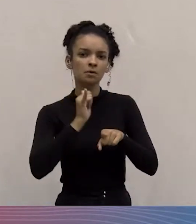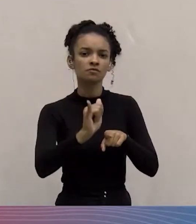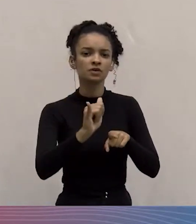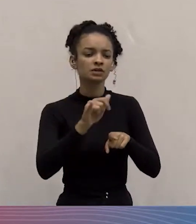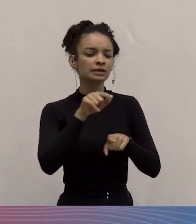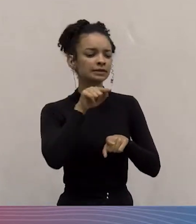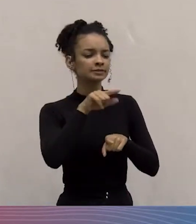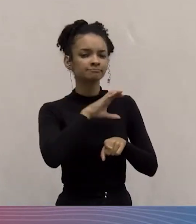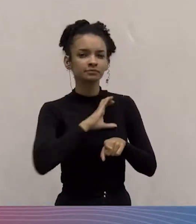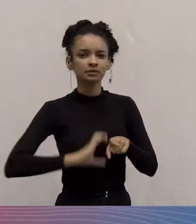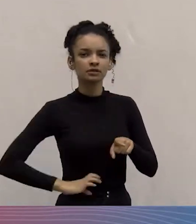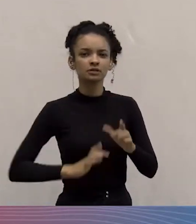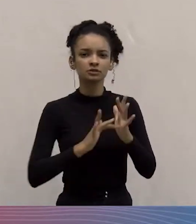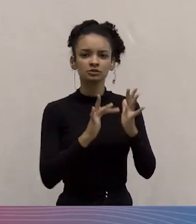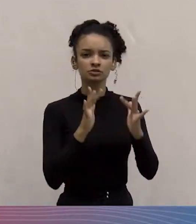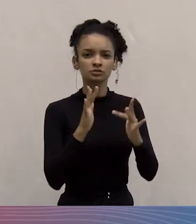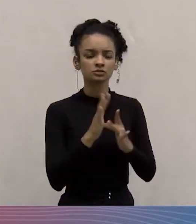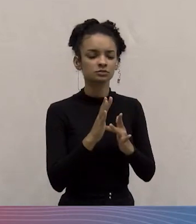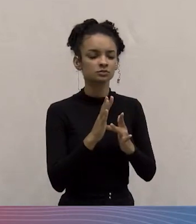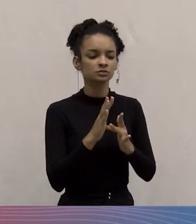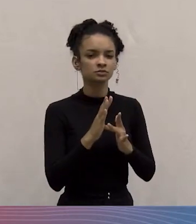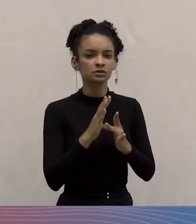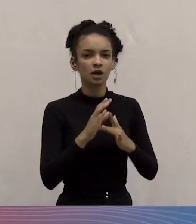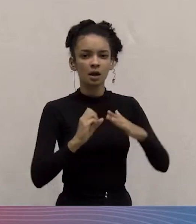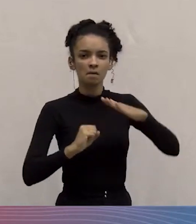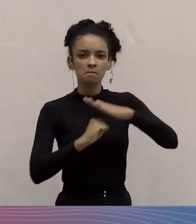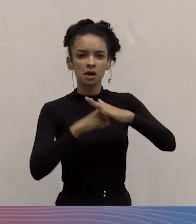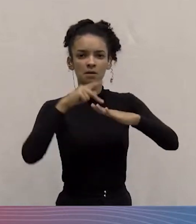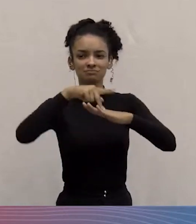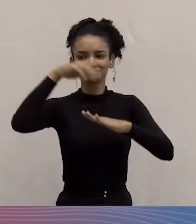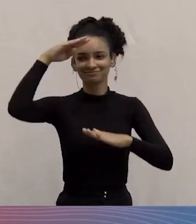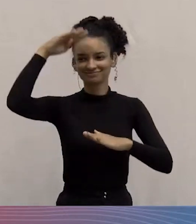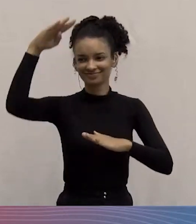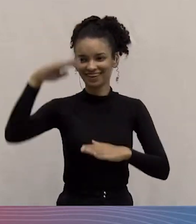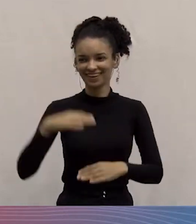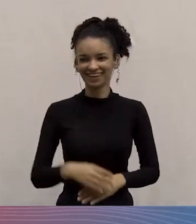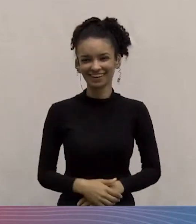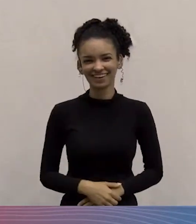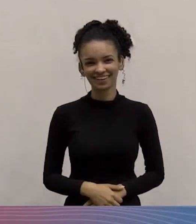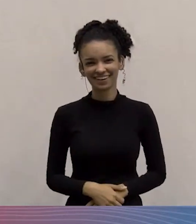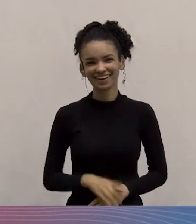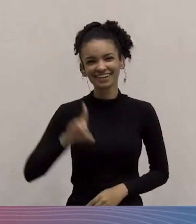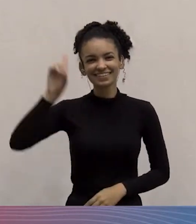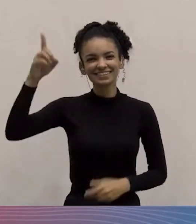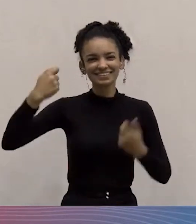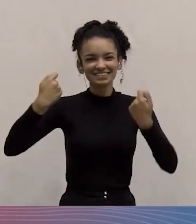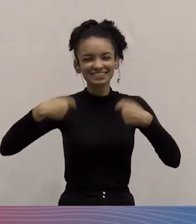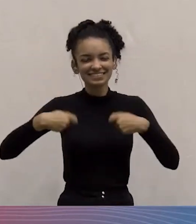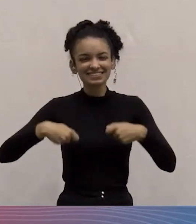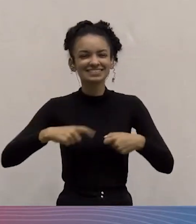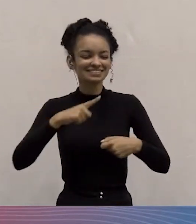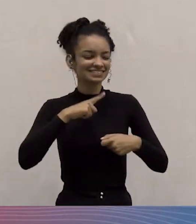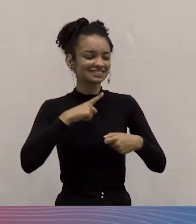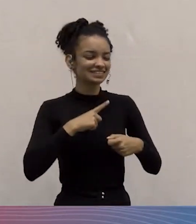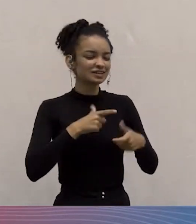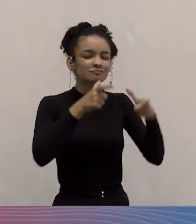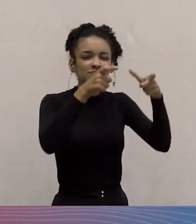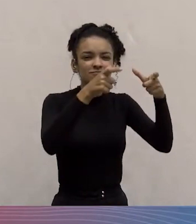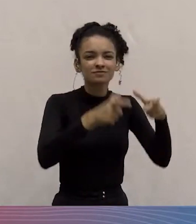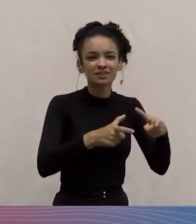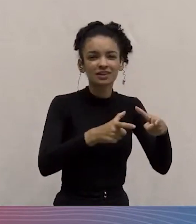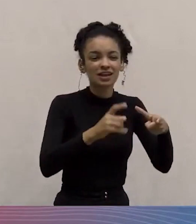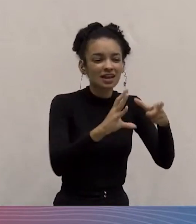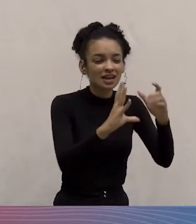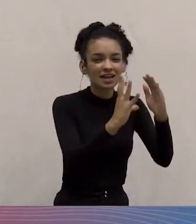Cristo Jesus, a pedra angular. Irmãos, graças a Deus, Deus precisa obter um edifício. A igreja